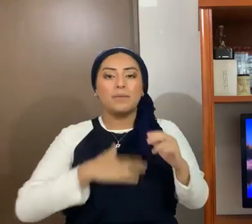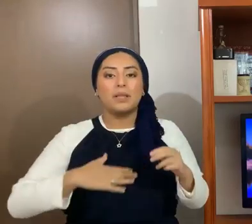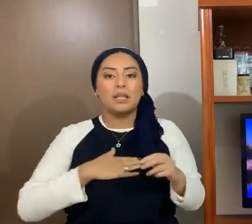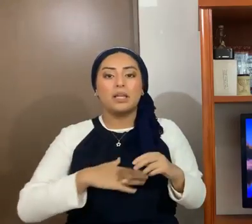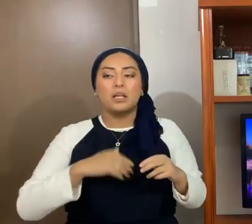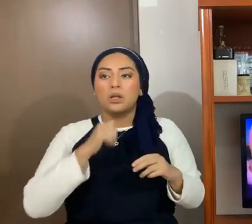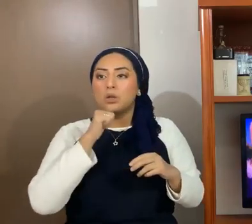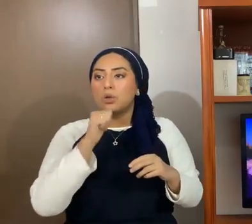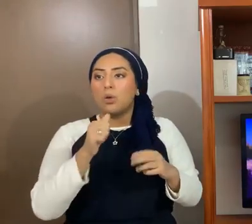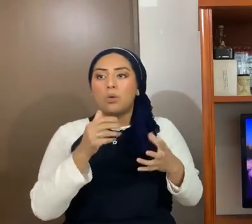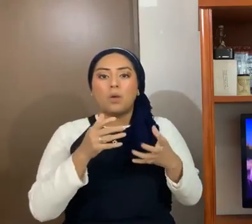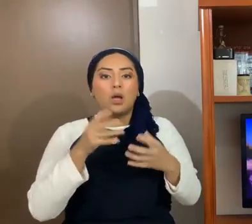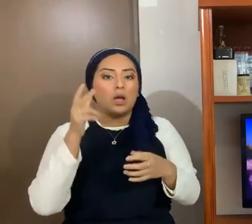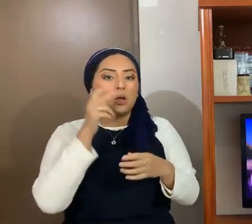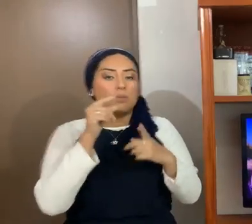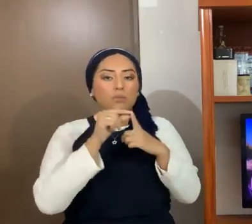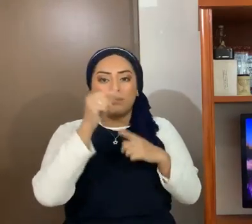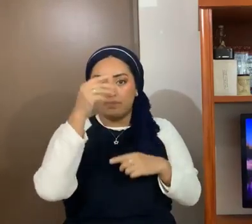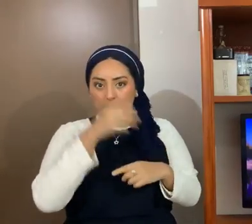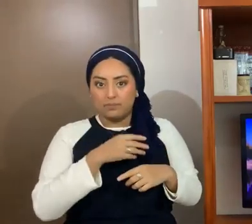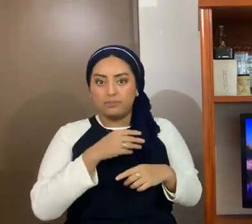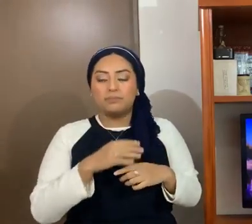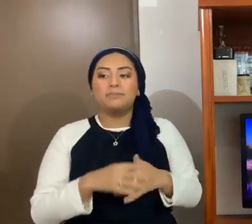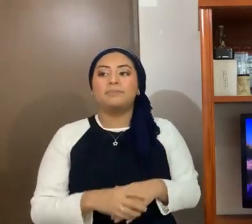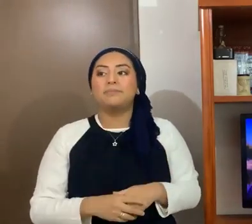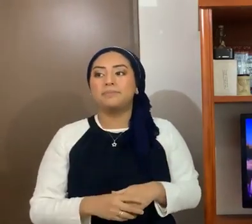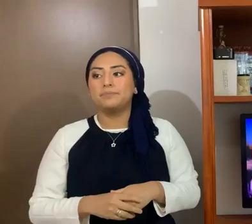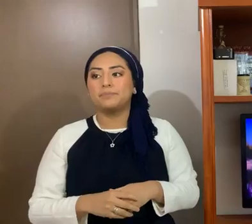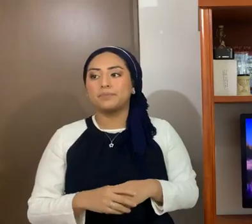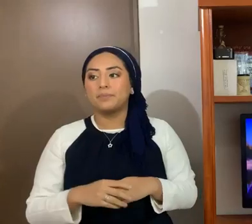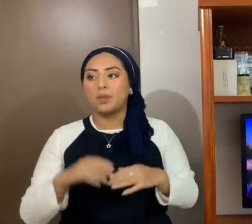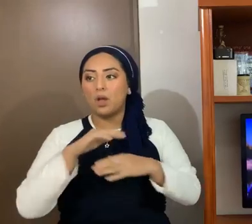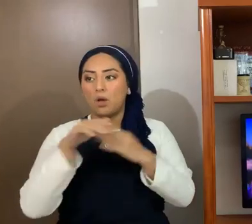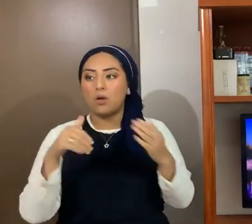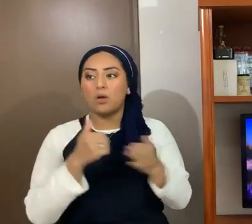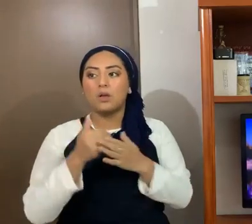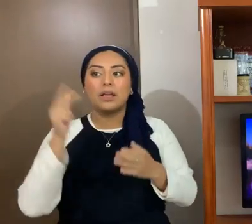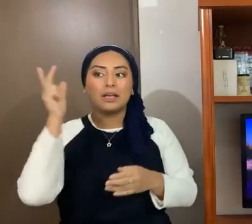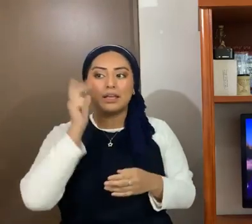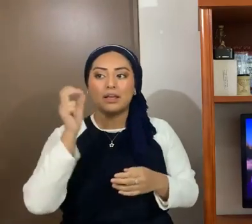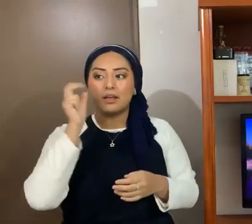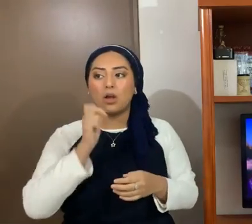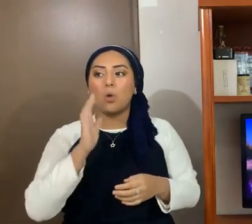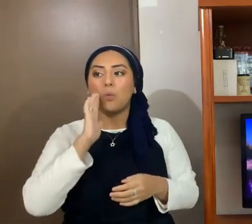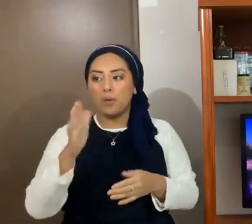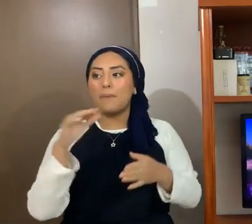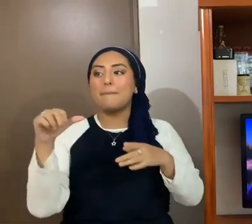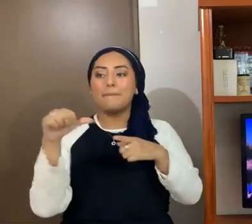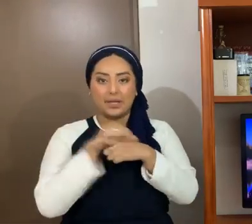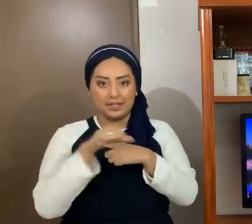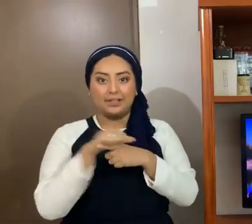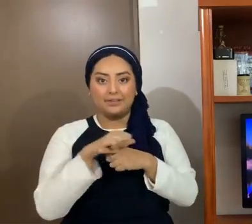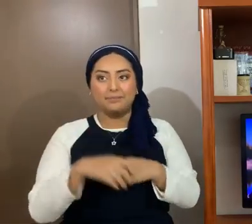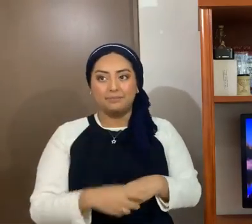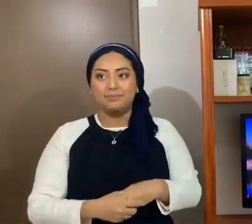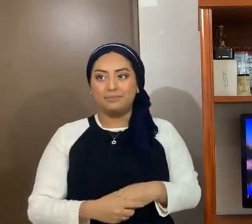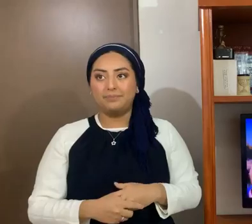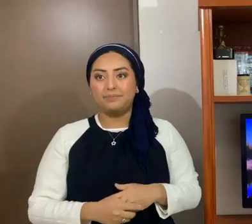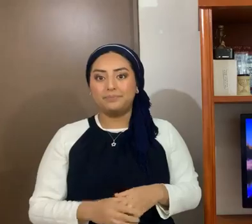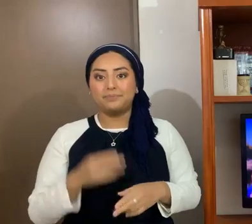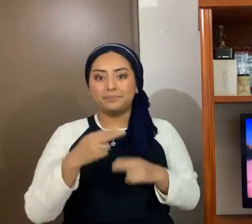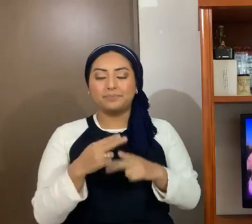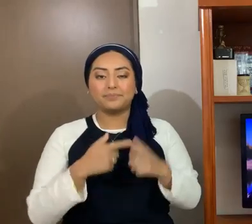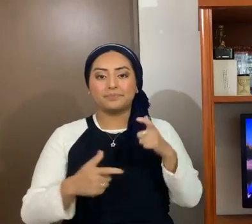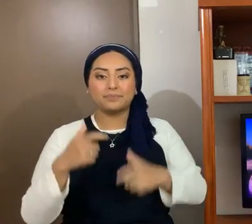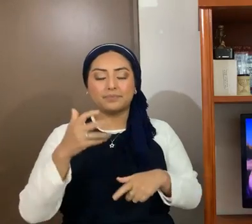no queremos oír palabra de hombre, y como dijeron nuestros padres, todo lo que oiremos, lo llevaremos por obra. En el nombre